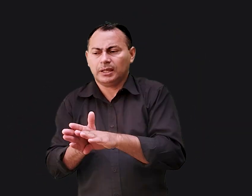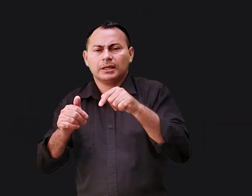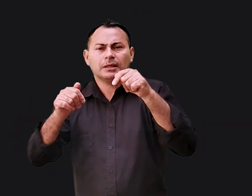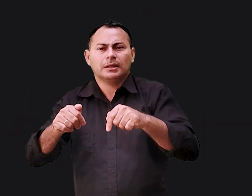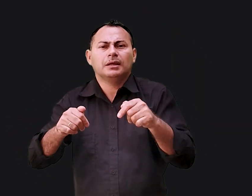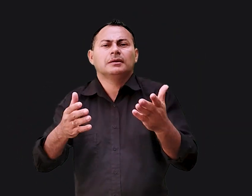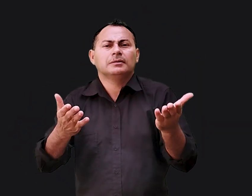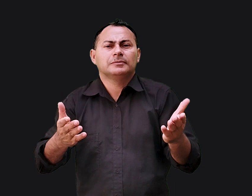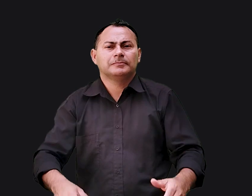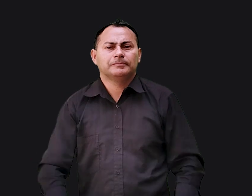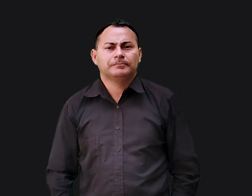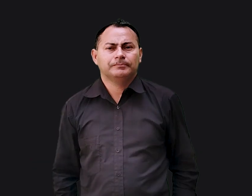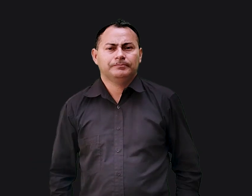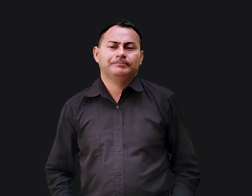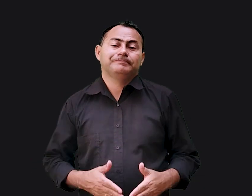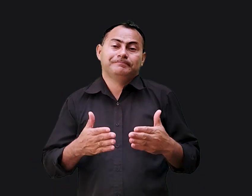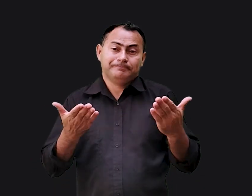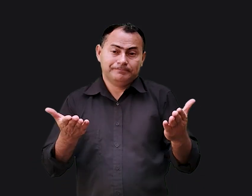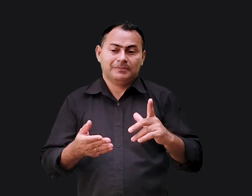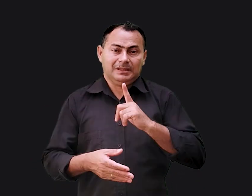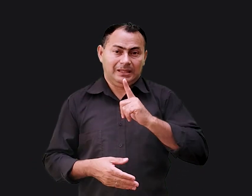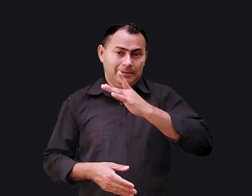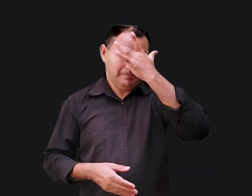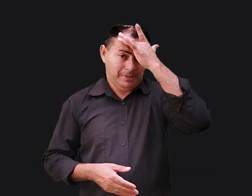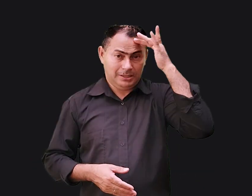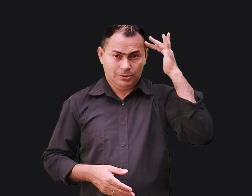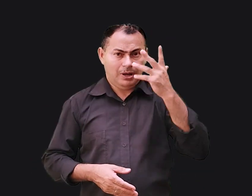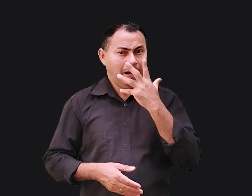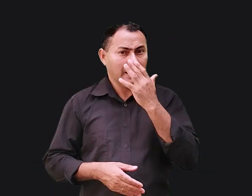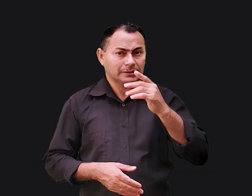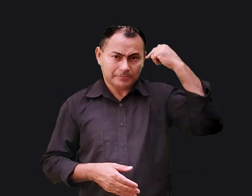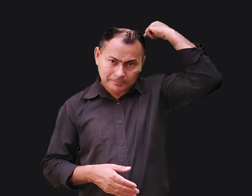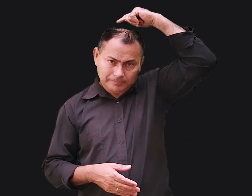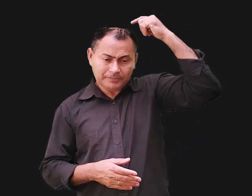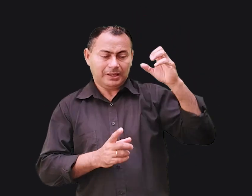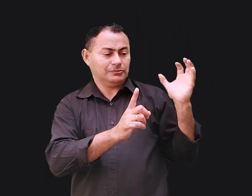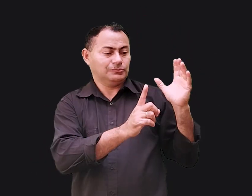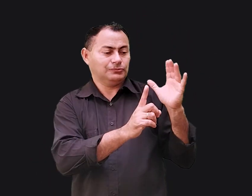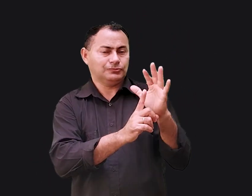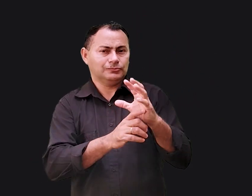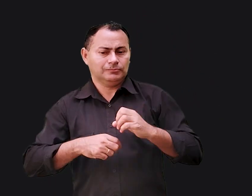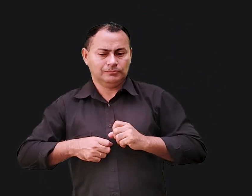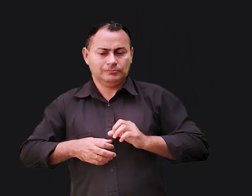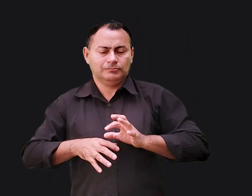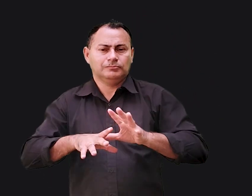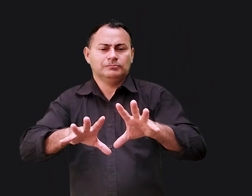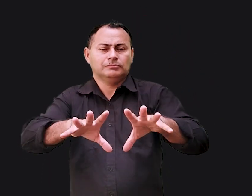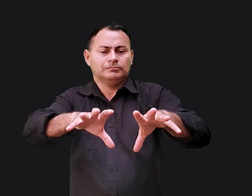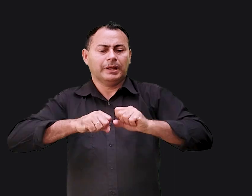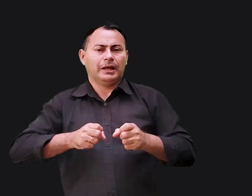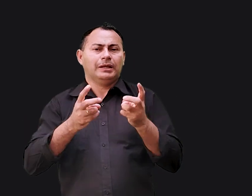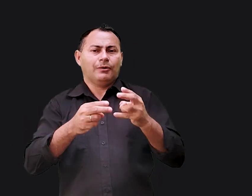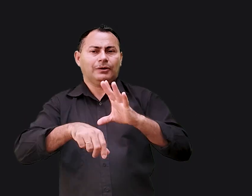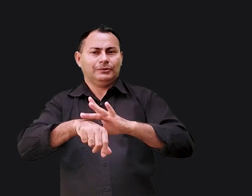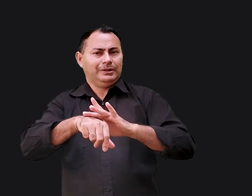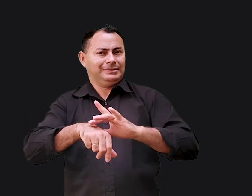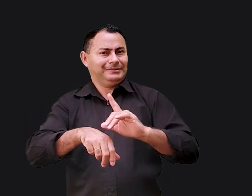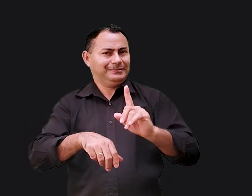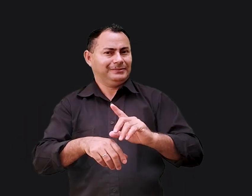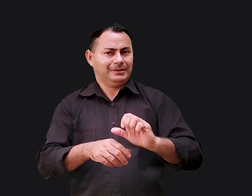cheguei aqui. Tem gente que acha que a santidade é contagiosa, que se pode pegar como doença.